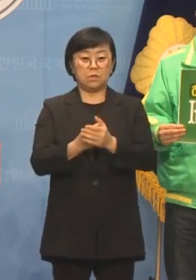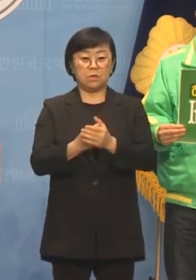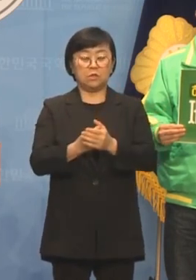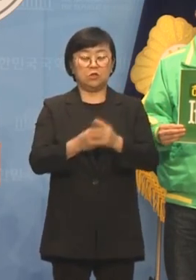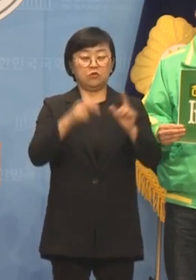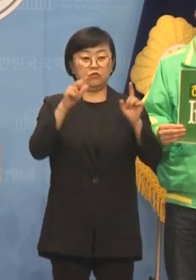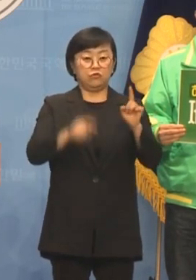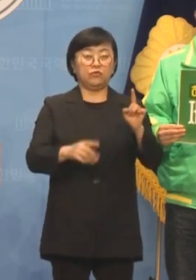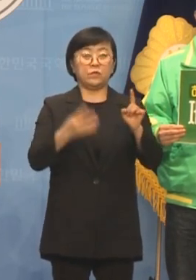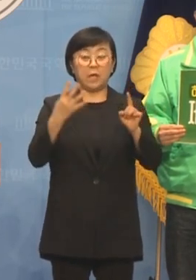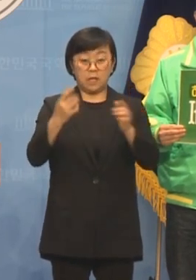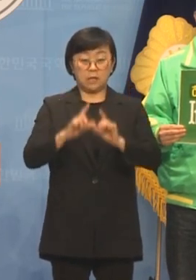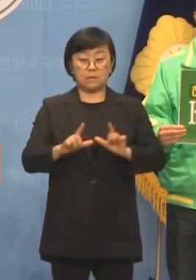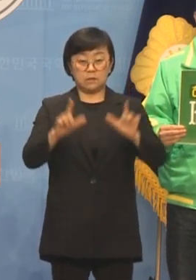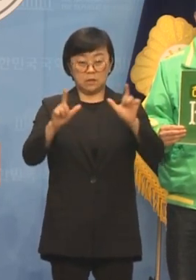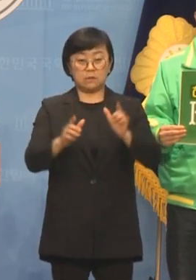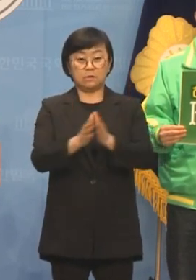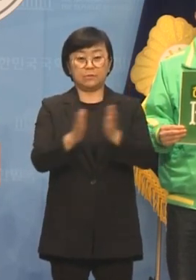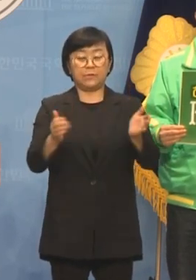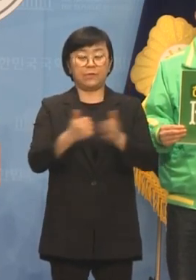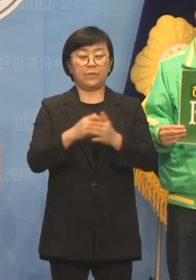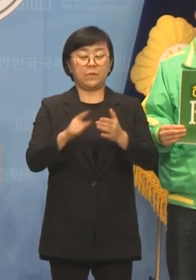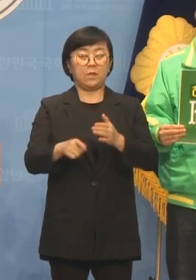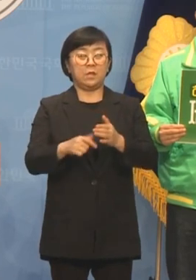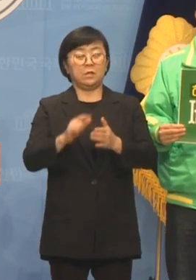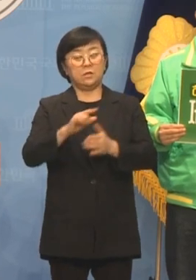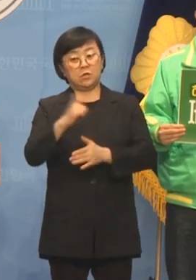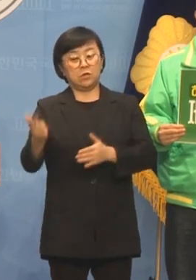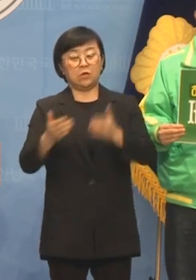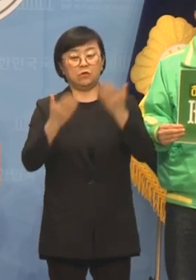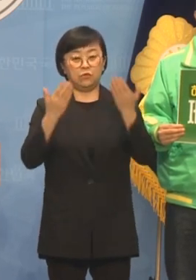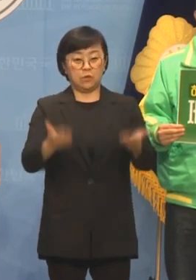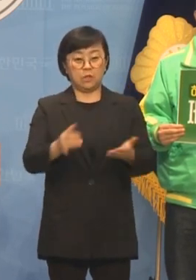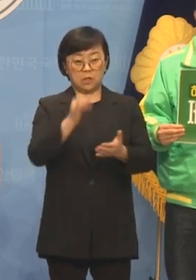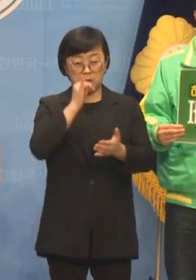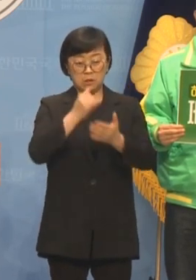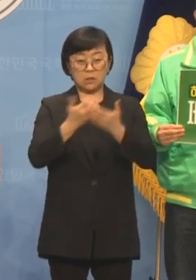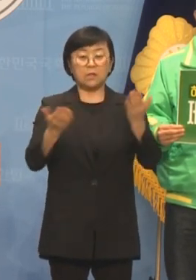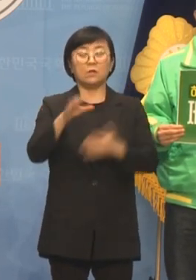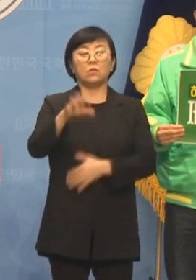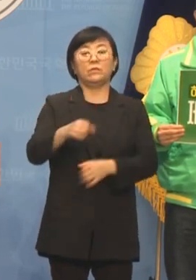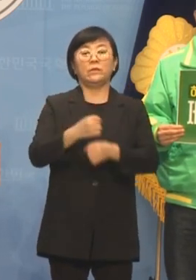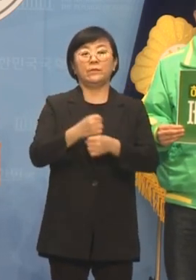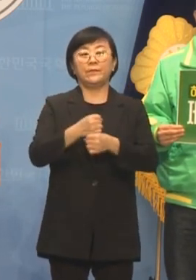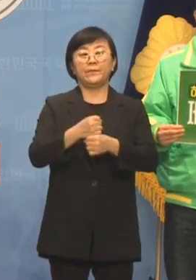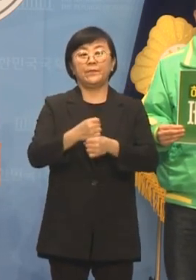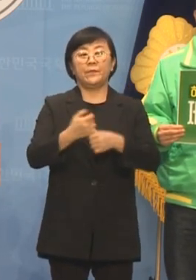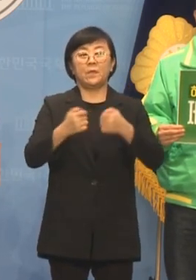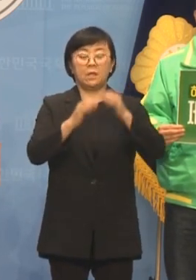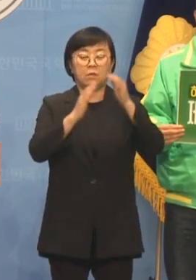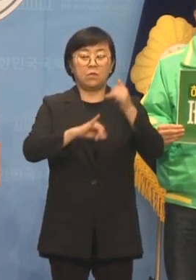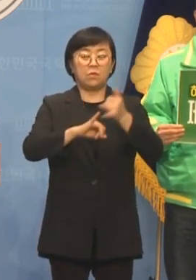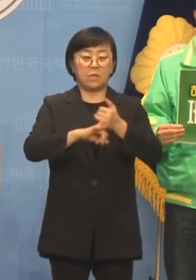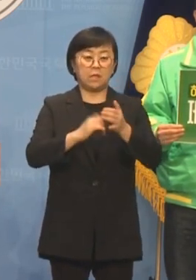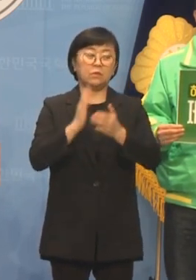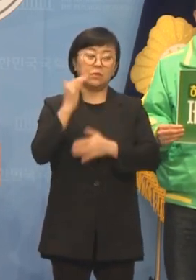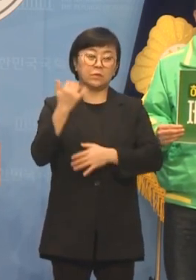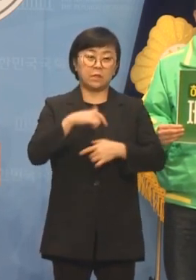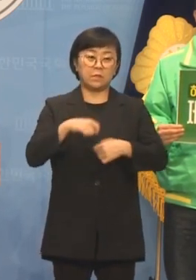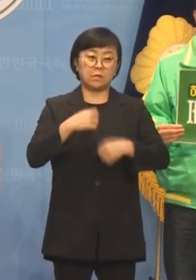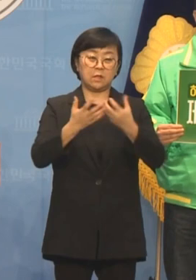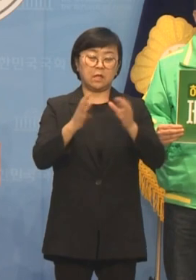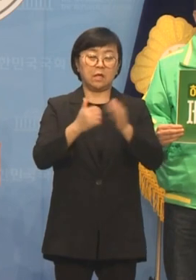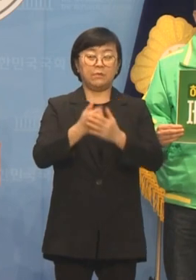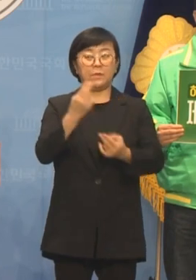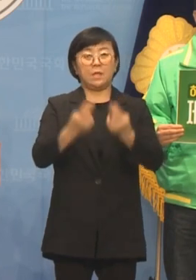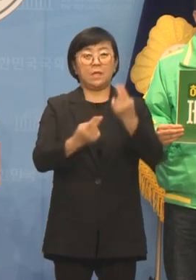4일제를 실시하여 저녁과 휴일이 함께 있는 일터를 만들겠다는 것입니다 자세한 공약 소개는 녹색 정의당 비례